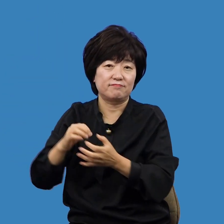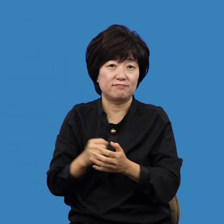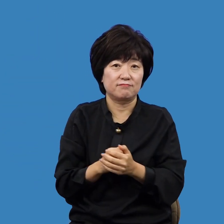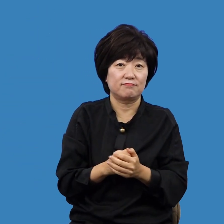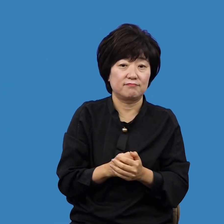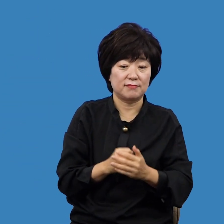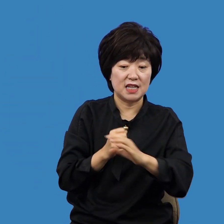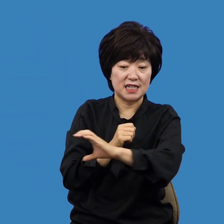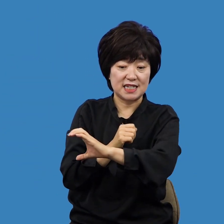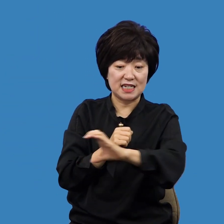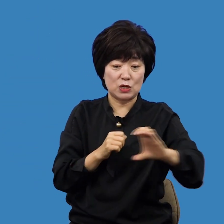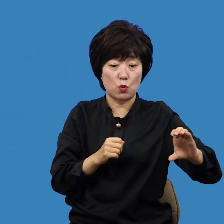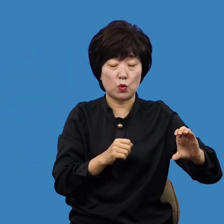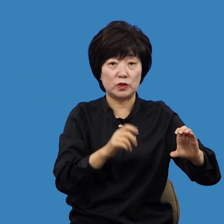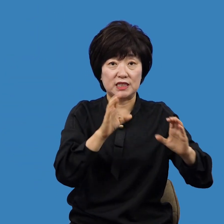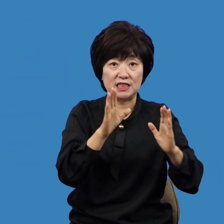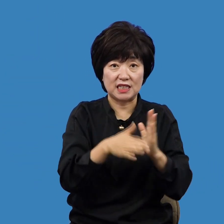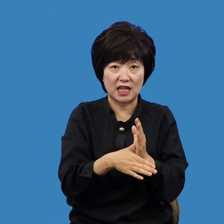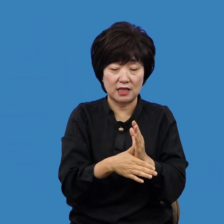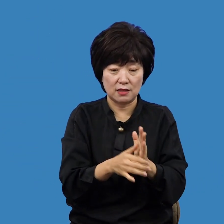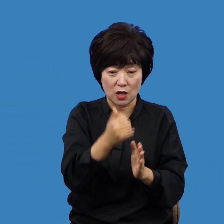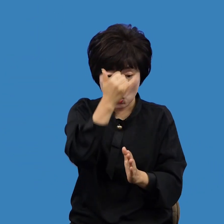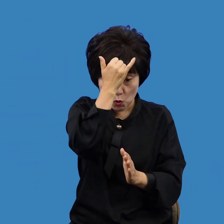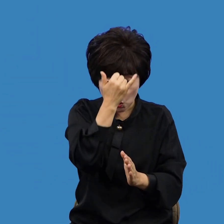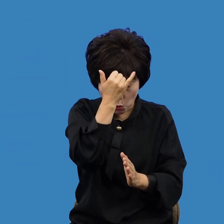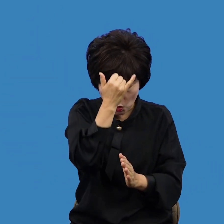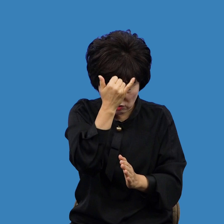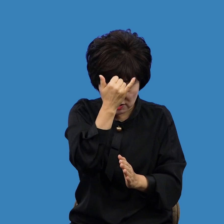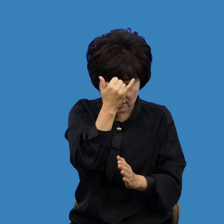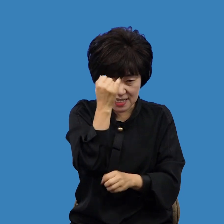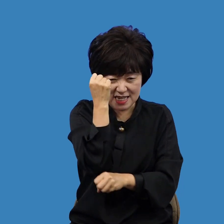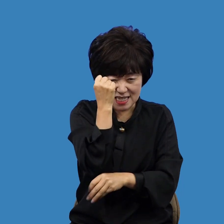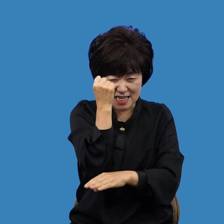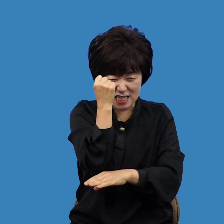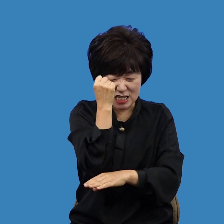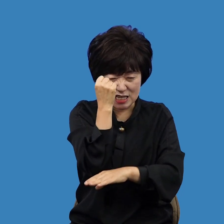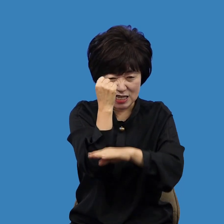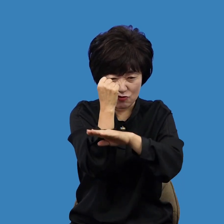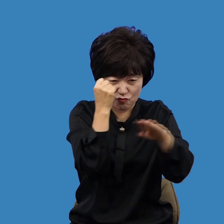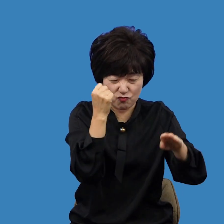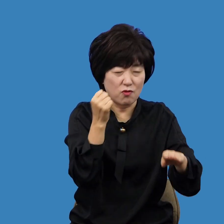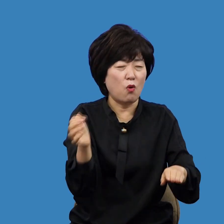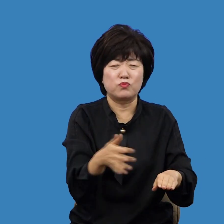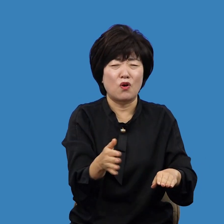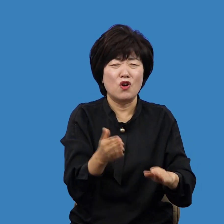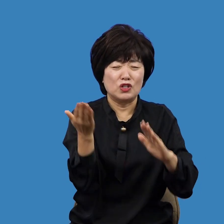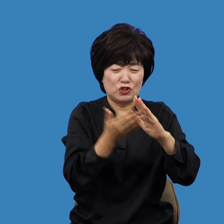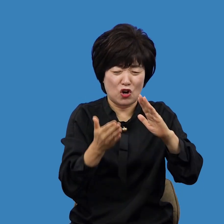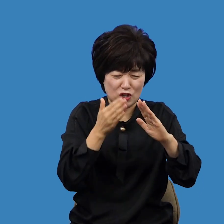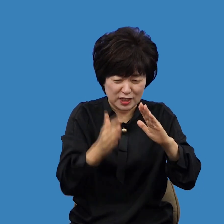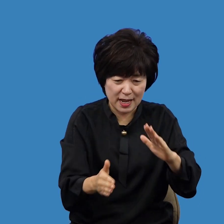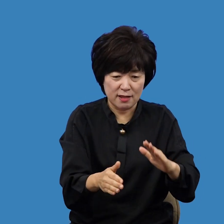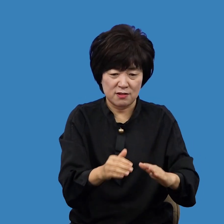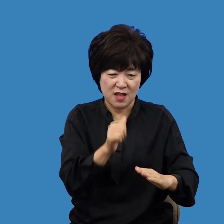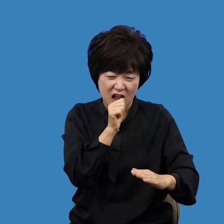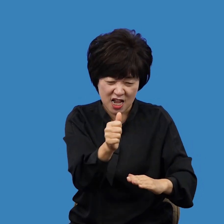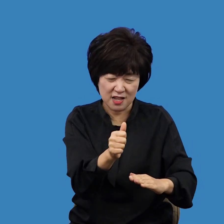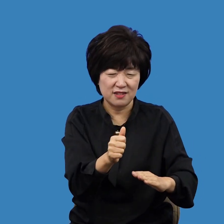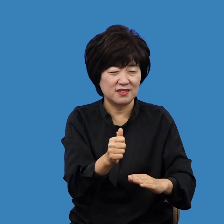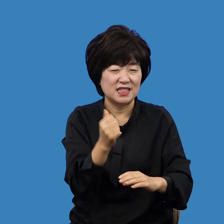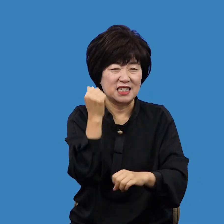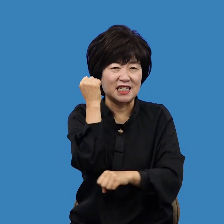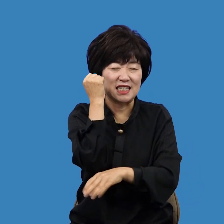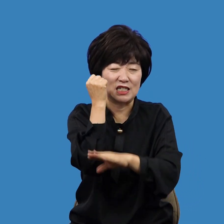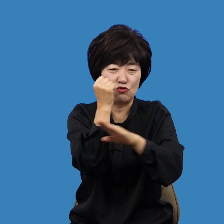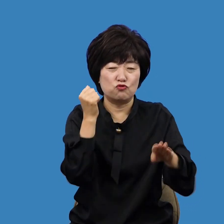크로노스의 시공간에는 여러분 도덕적 절대 기준이라는 것은 없습니다. 도덕적 절대 기준이라는 게 없어요. 이건 제가 그 전에도